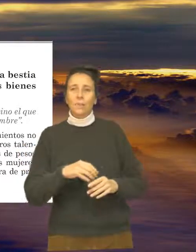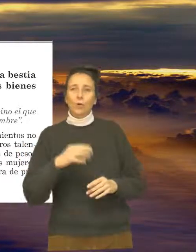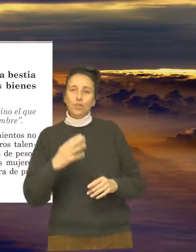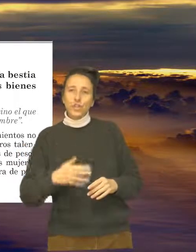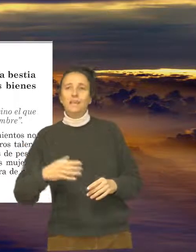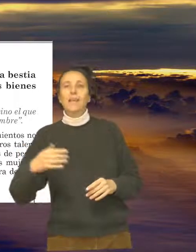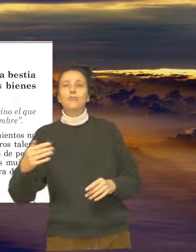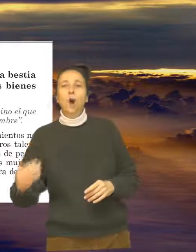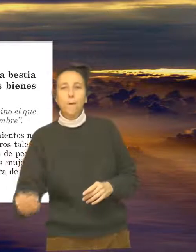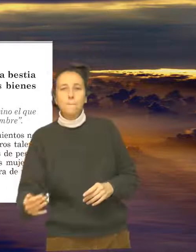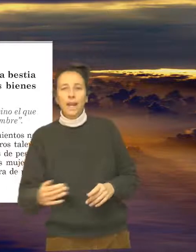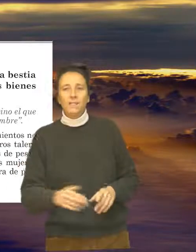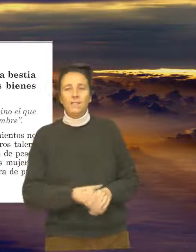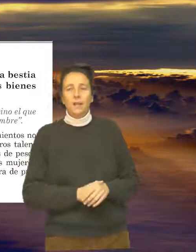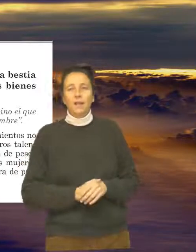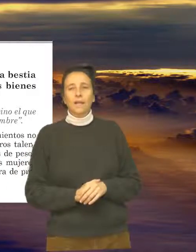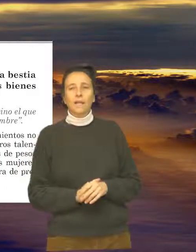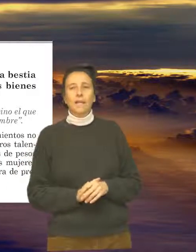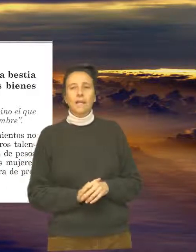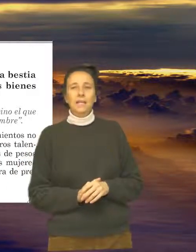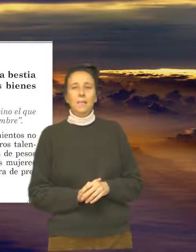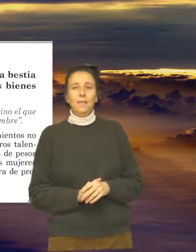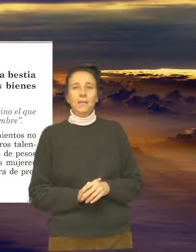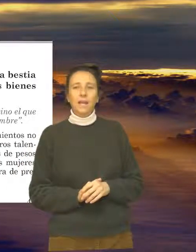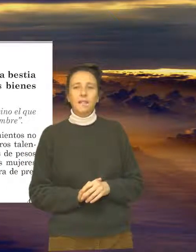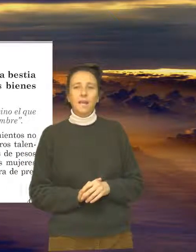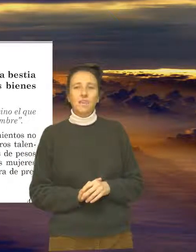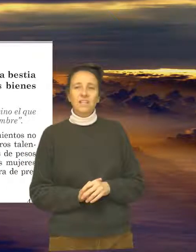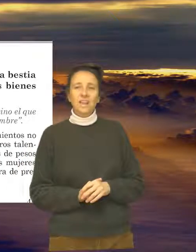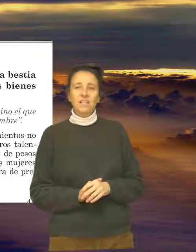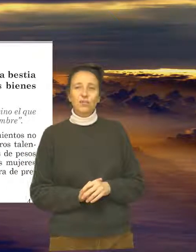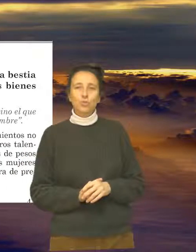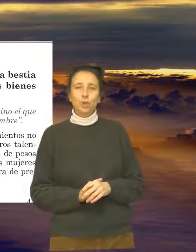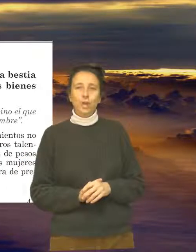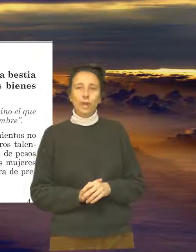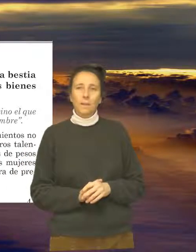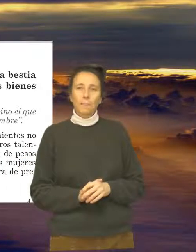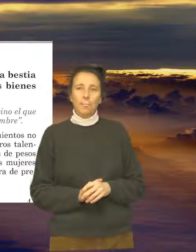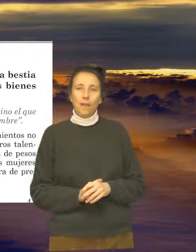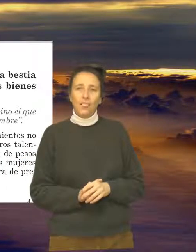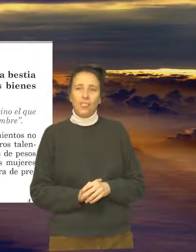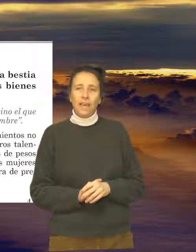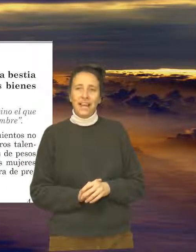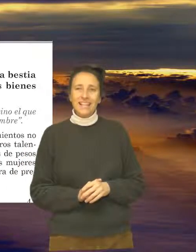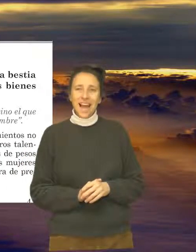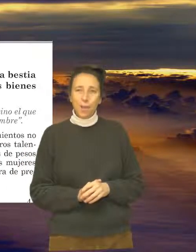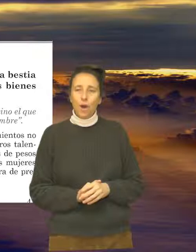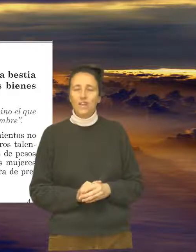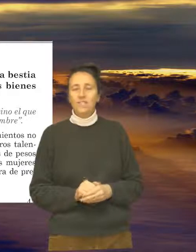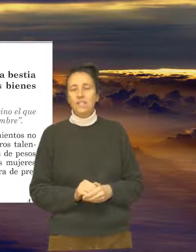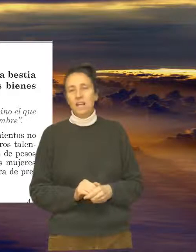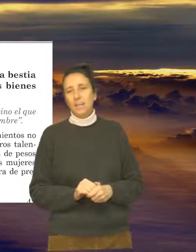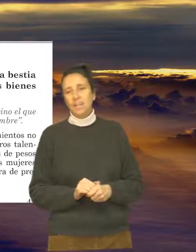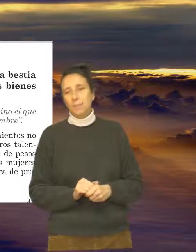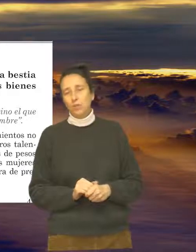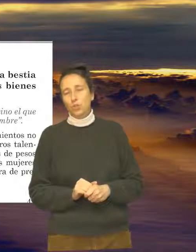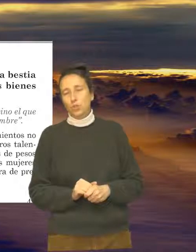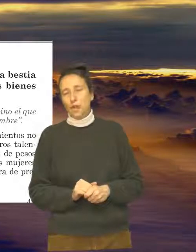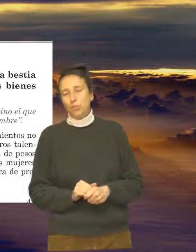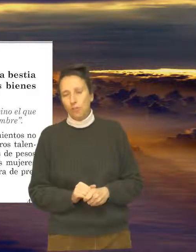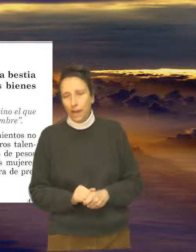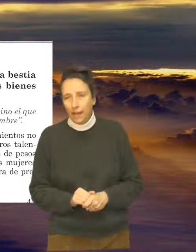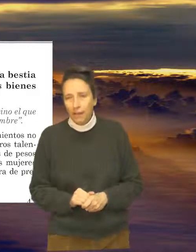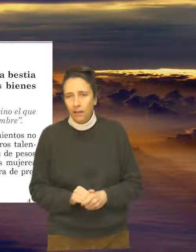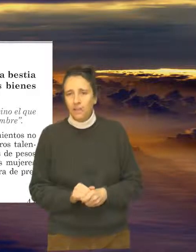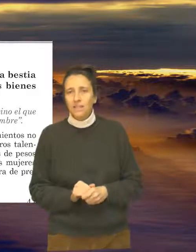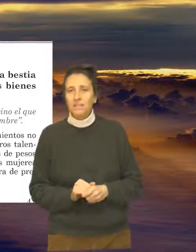blasfemias o siete nombres que tiene también esa bestia que surge de las aguas, que es la Iglesia